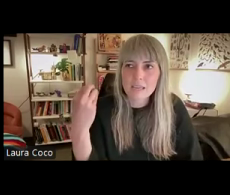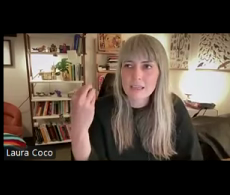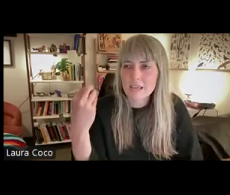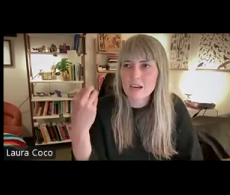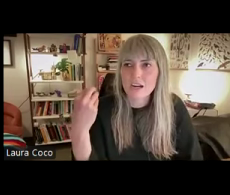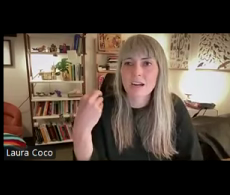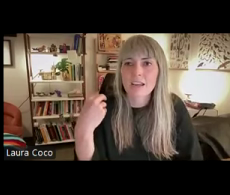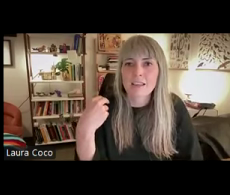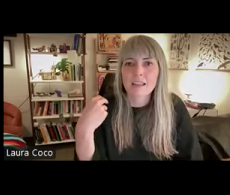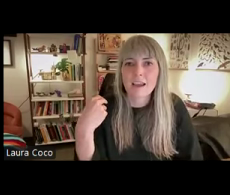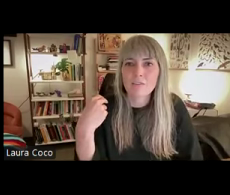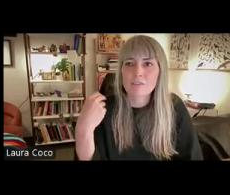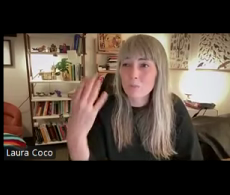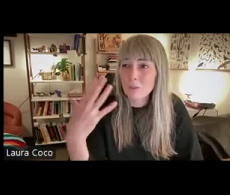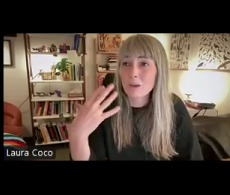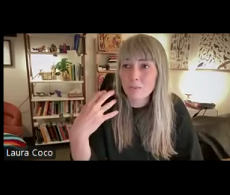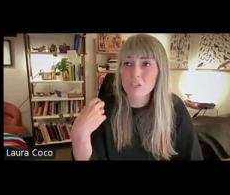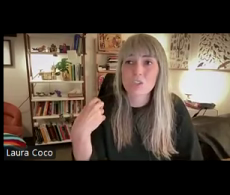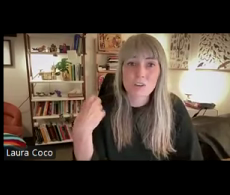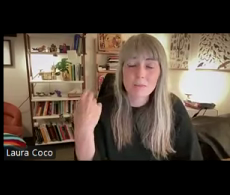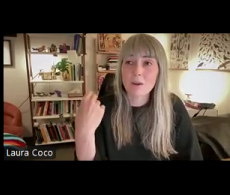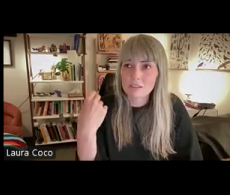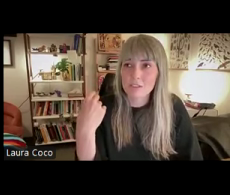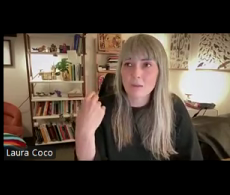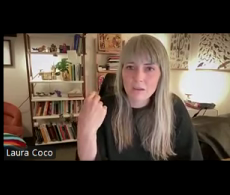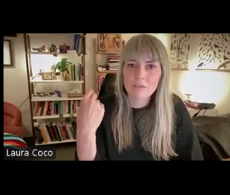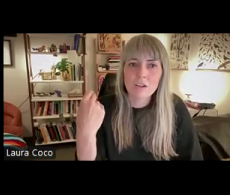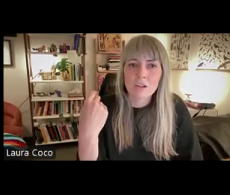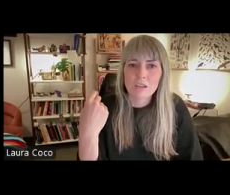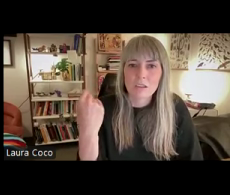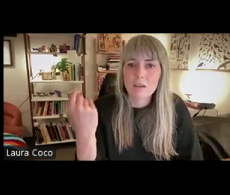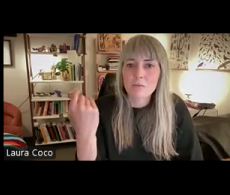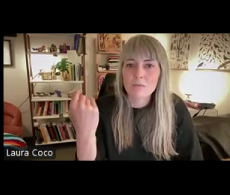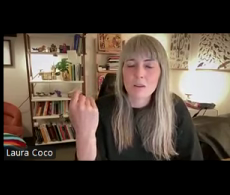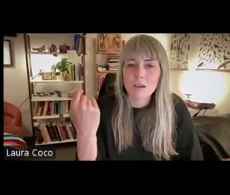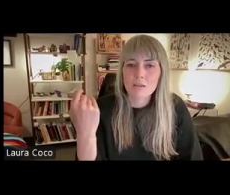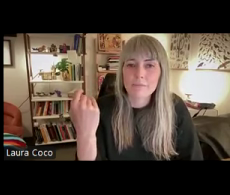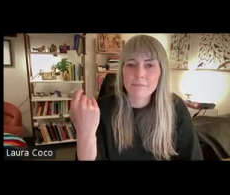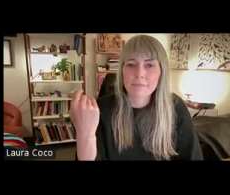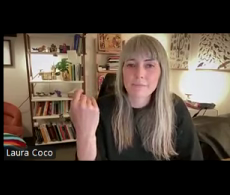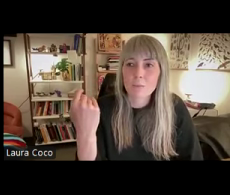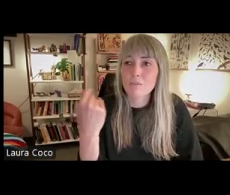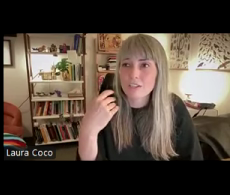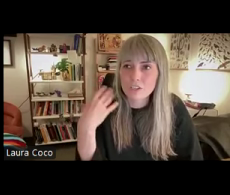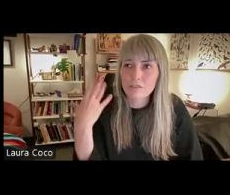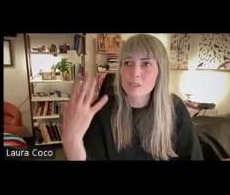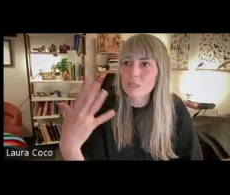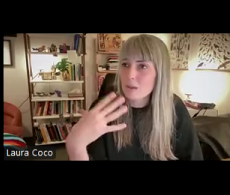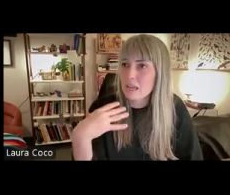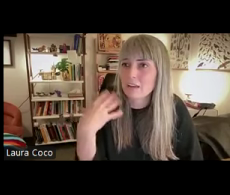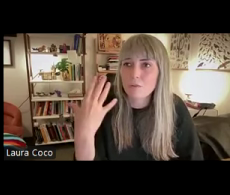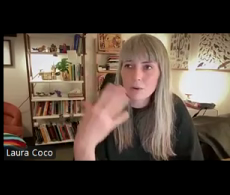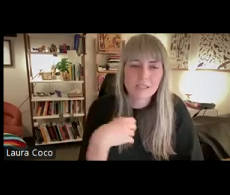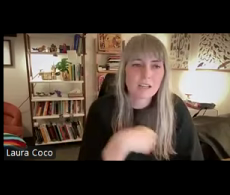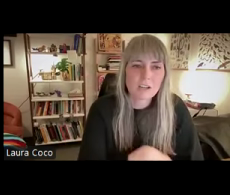hablando acerca de que tiene tinnitus, que es como un ruidito que sigue sonando en